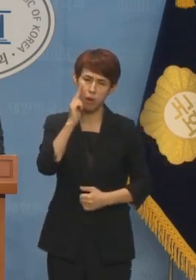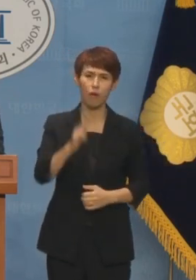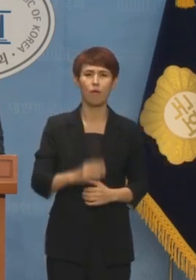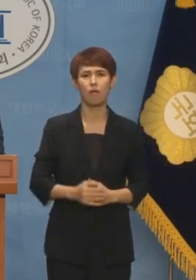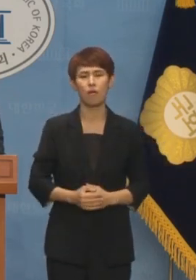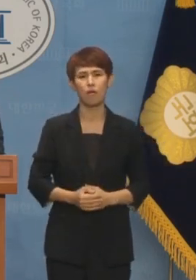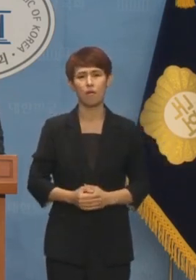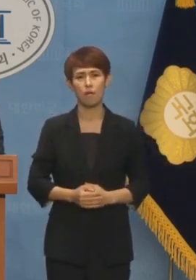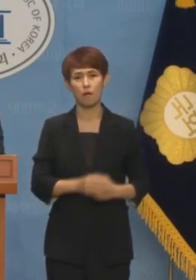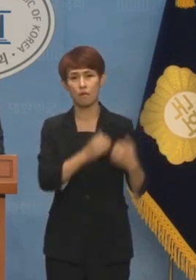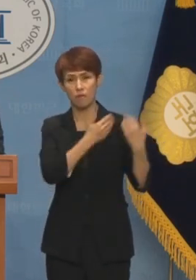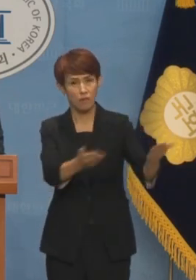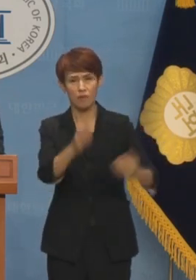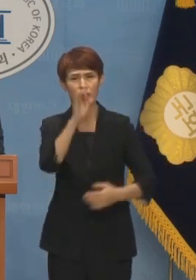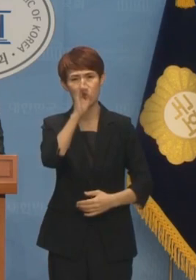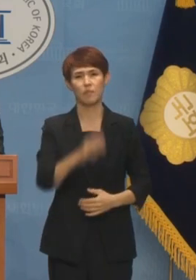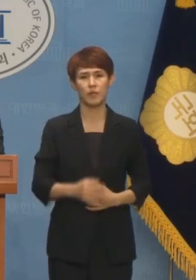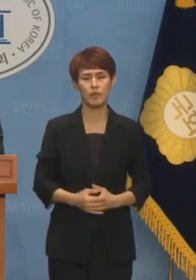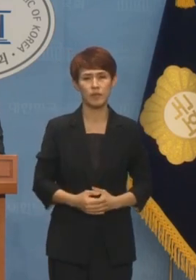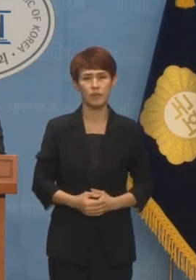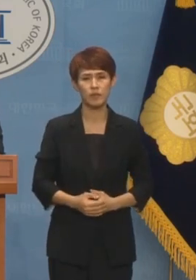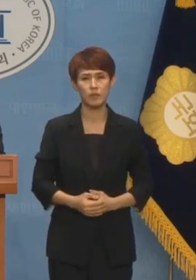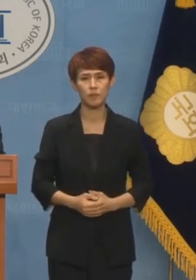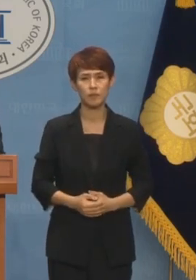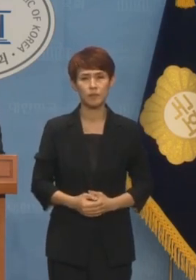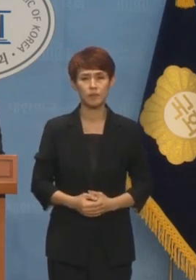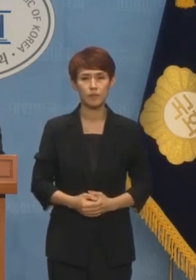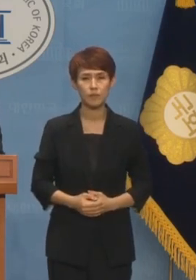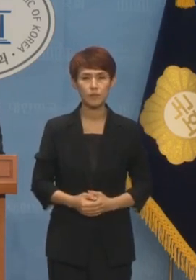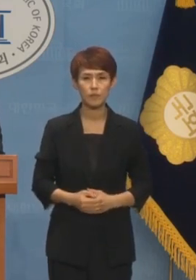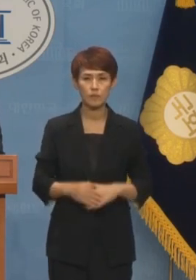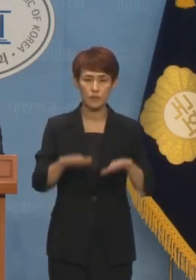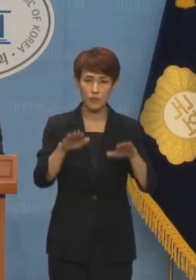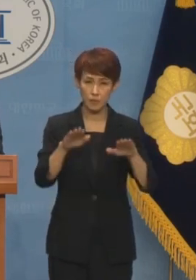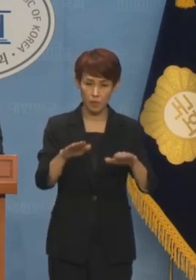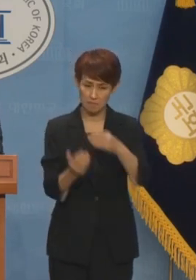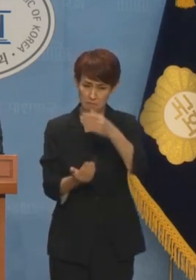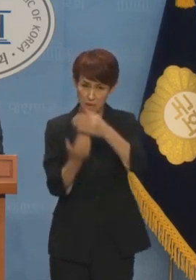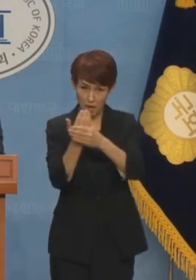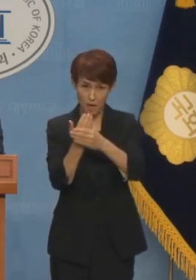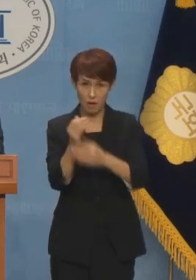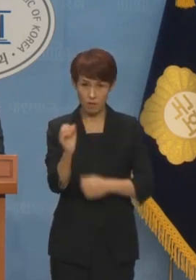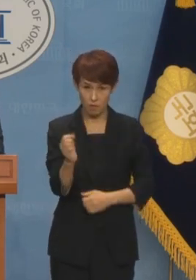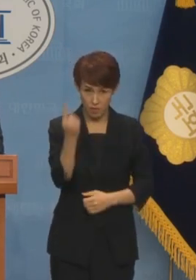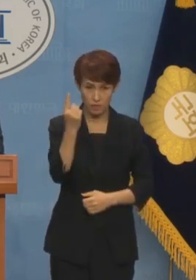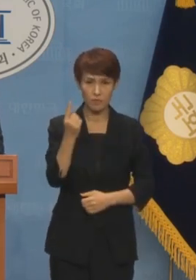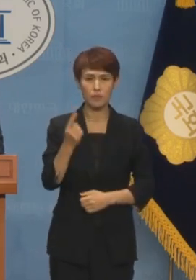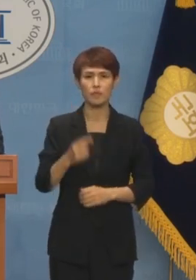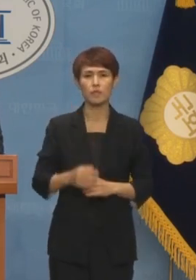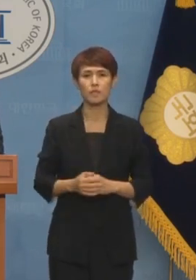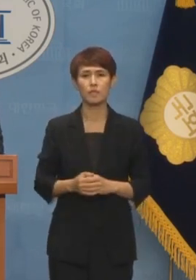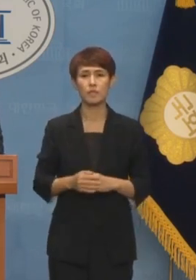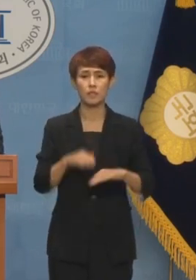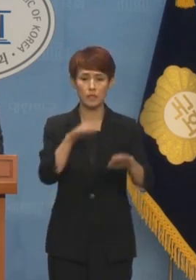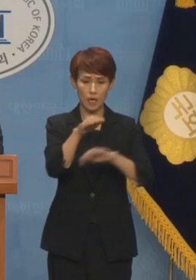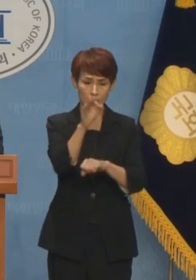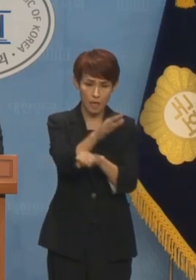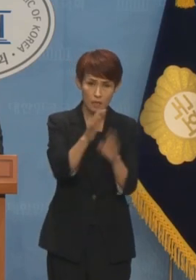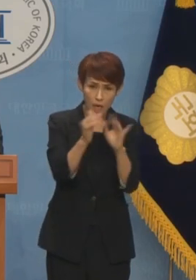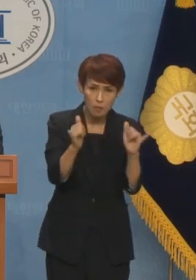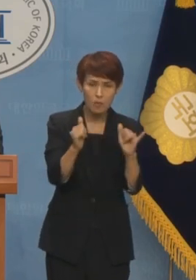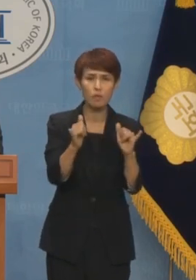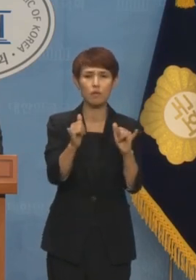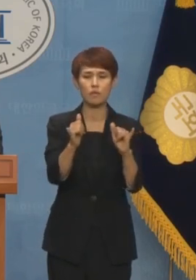운동장을 그대로 두어서는 안 됩니다. 이번 사고를 계기로 소비자에게 상식 밖으로